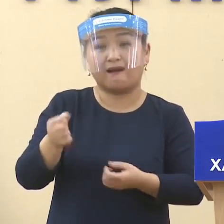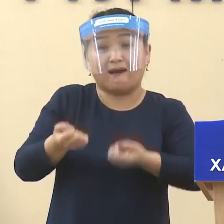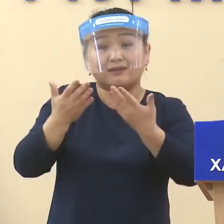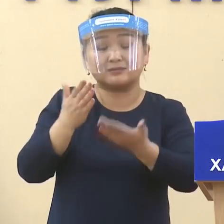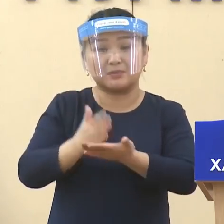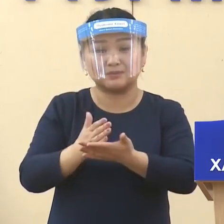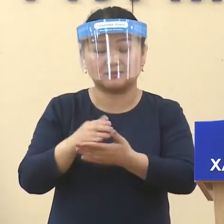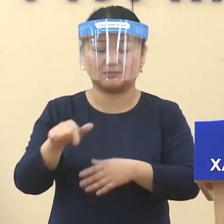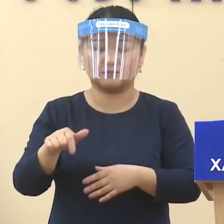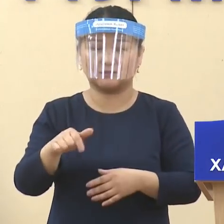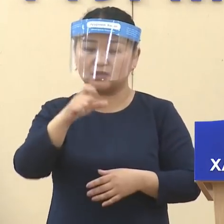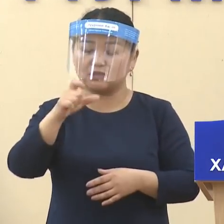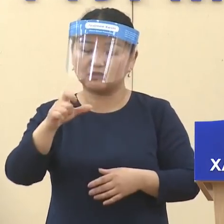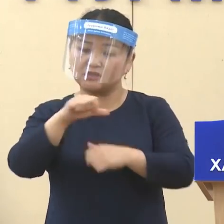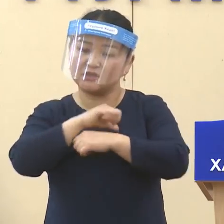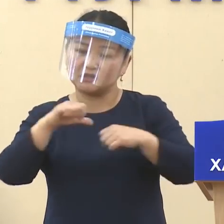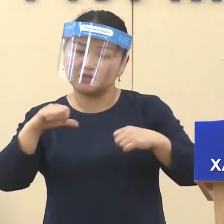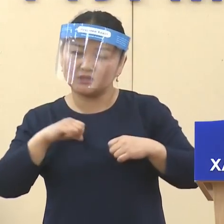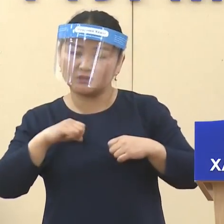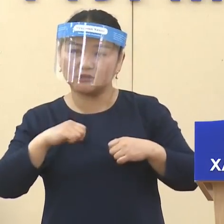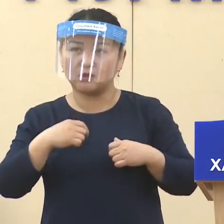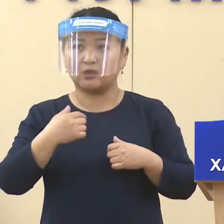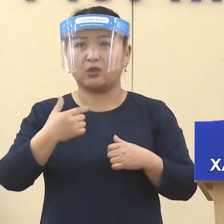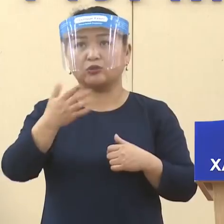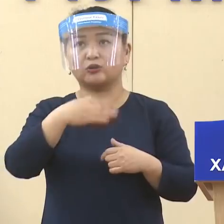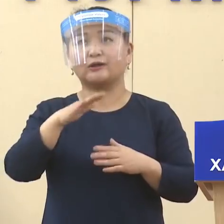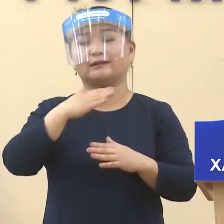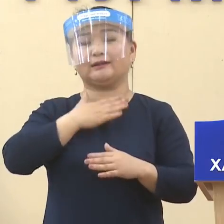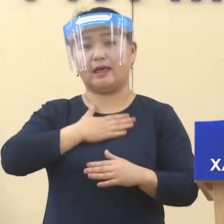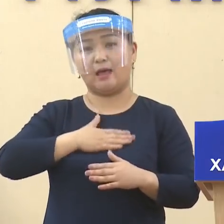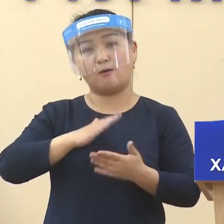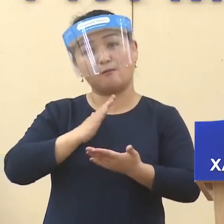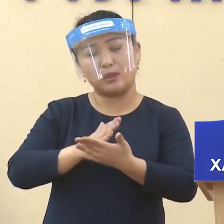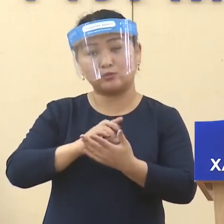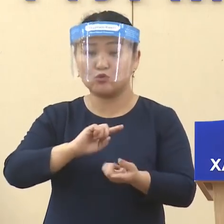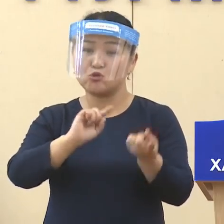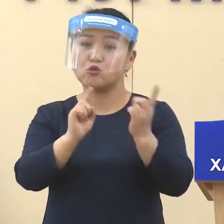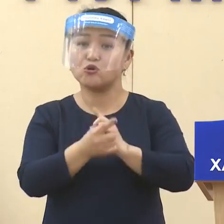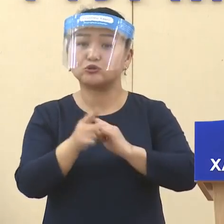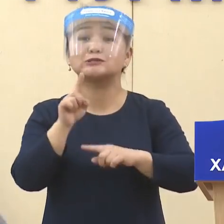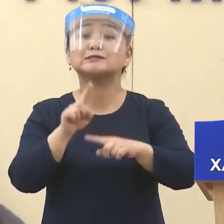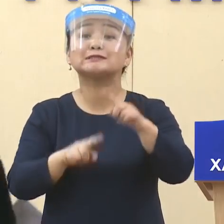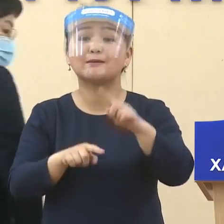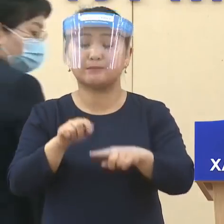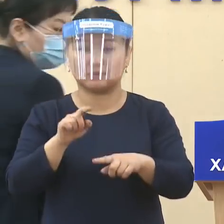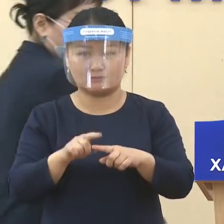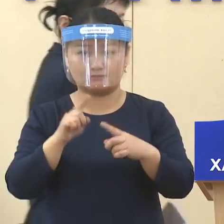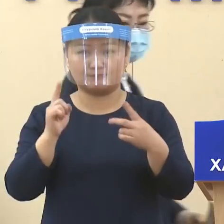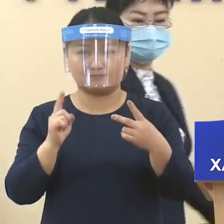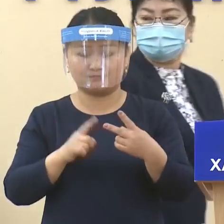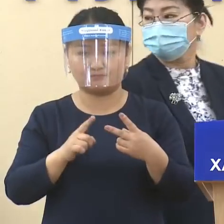чинь юм эсвэл ирэх одоо тэр асуудал сонсох тестээ хандах юм байна. Ямар өөрчлөлт вэ? За тэгэхээр хэд хоногийн дараа